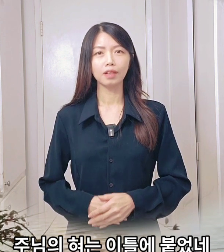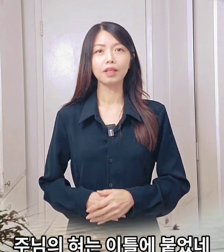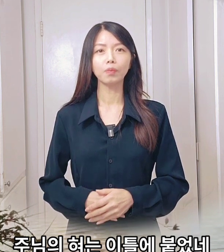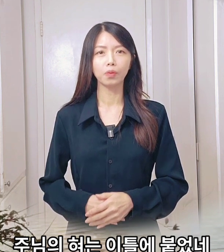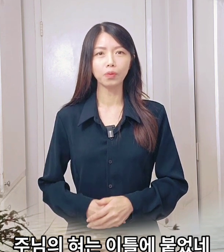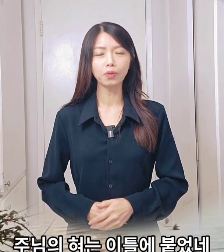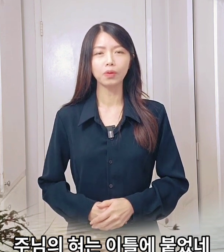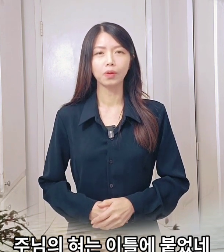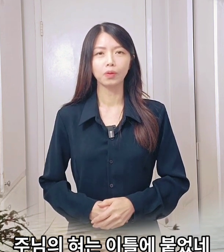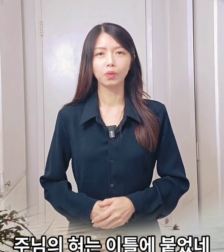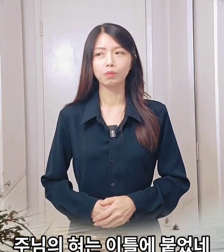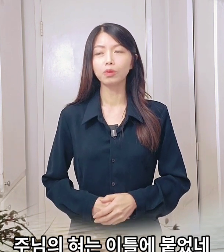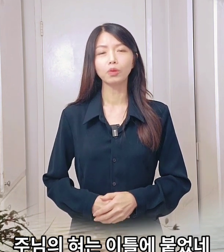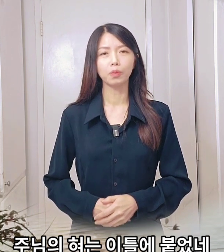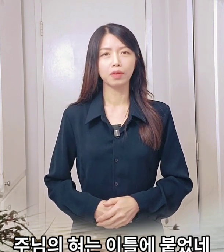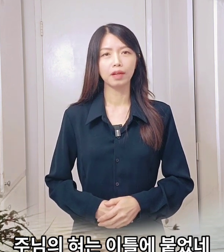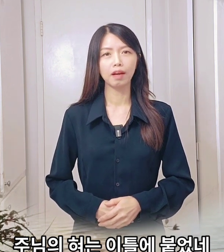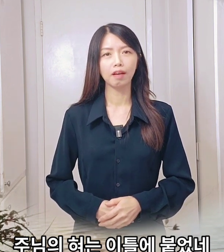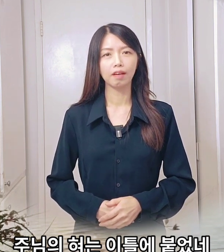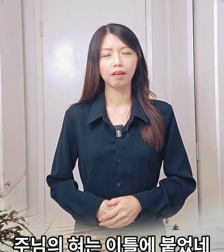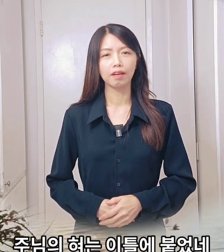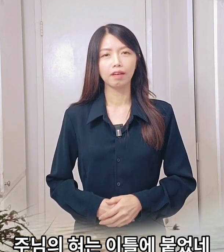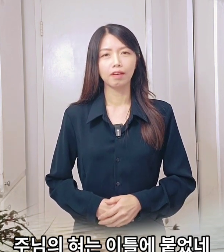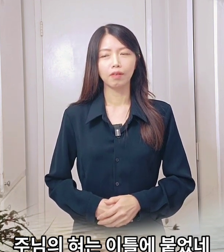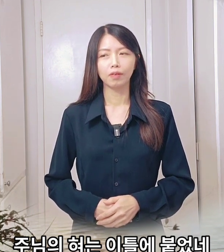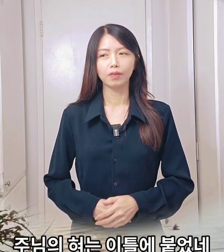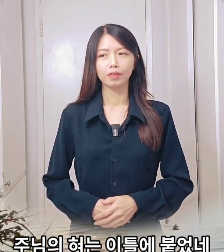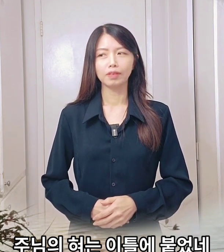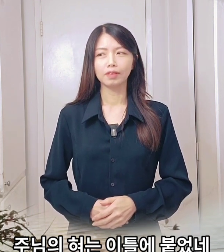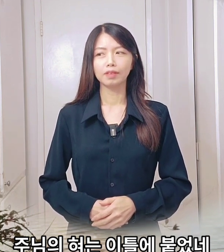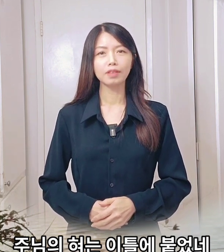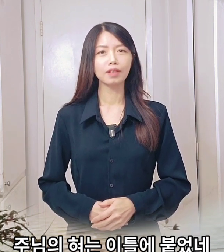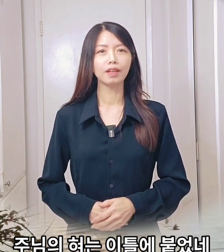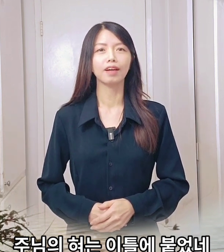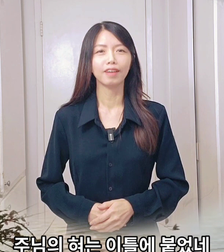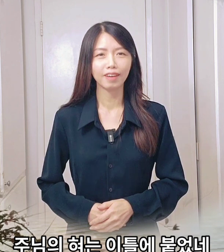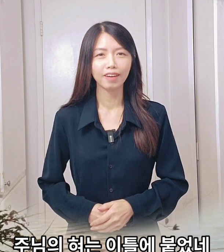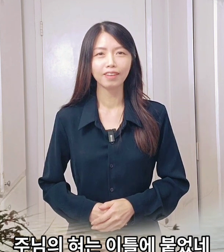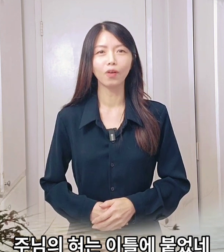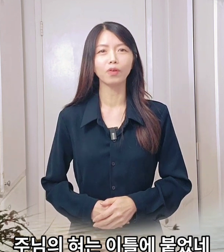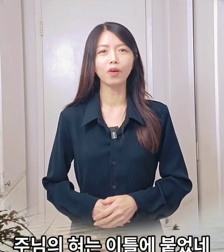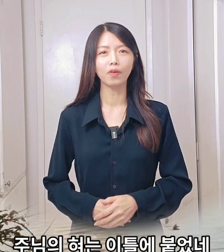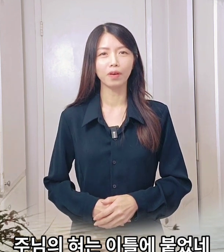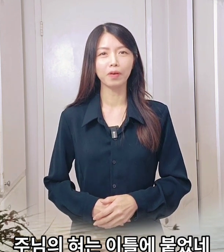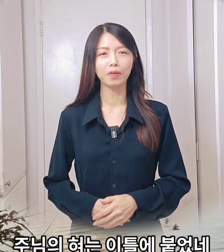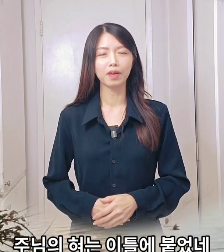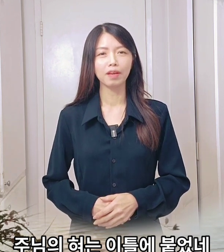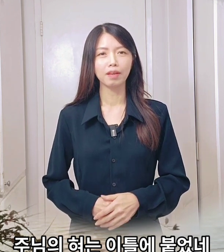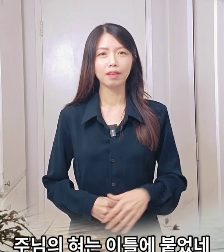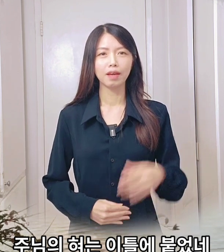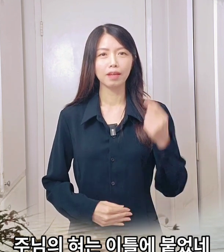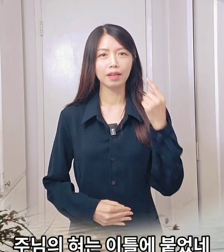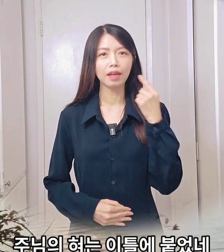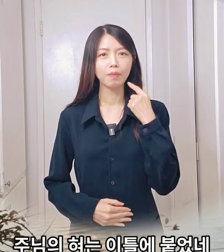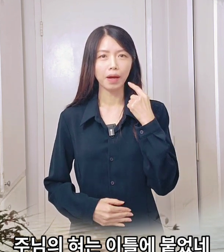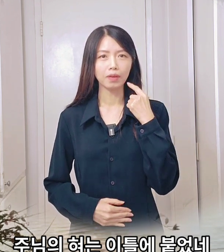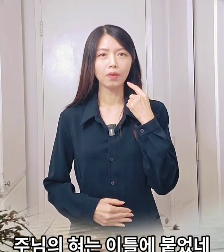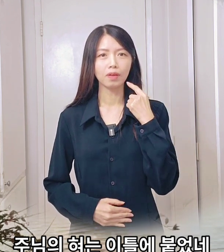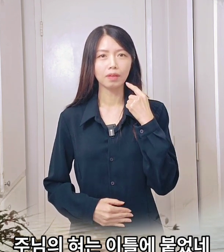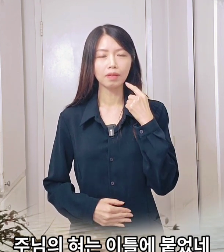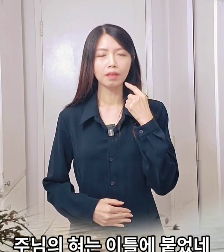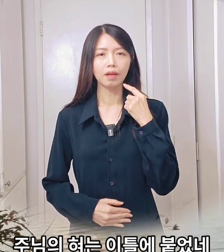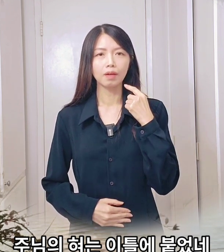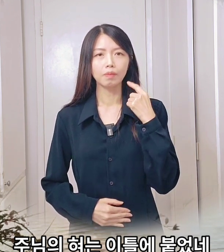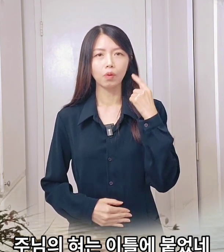사전을 찾아보고 또 물어도 보니까 뜻이 더 어려워요. 이게 이에